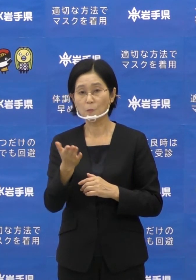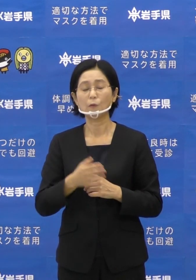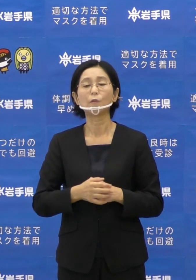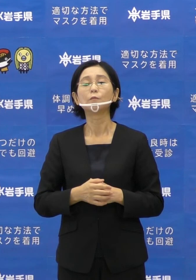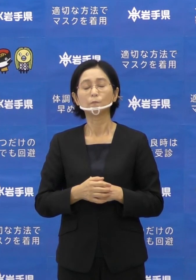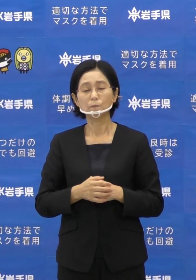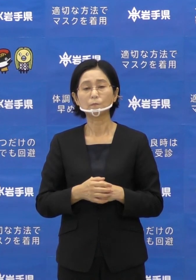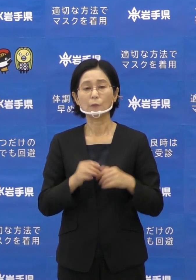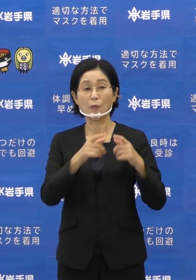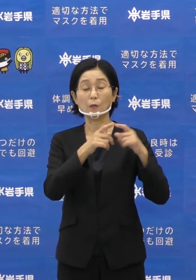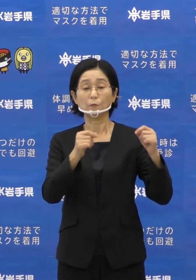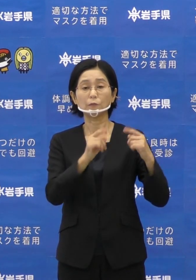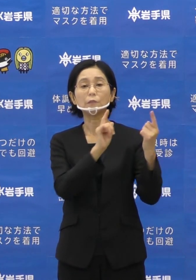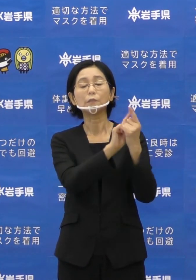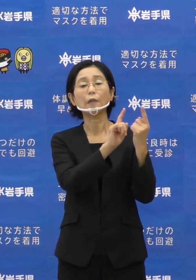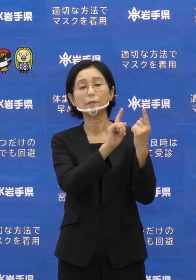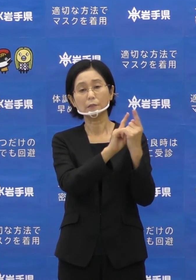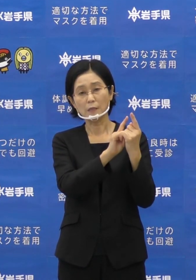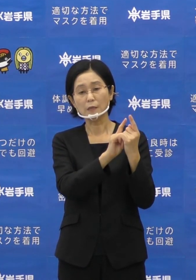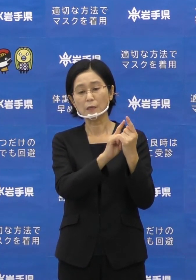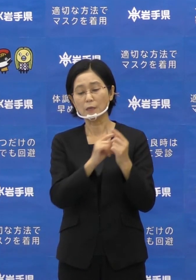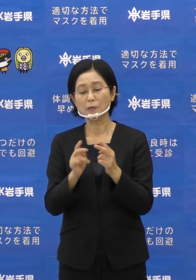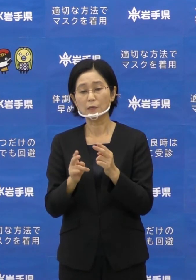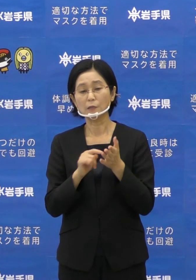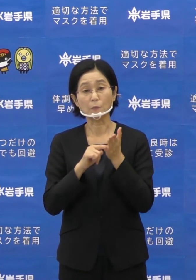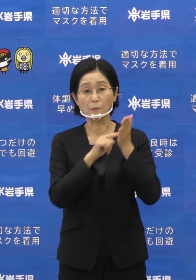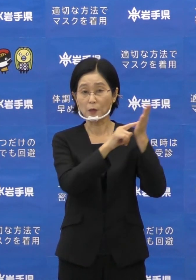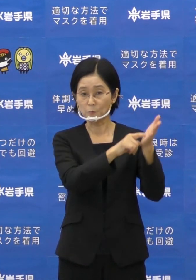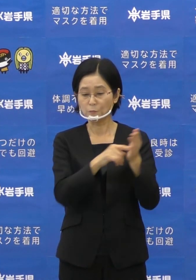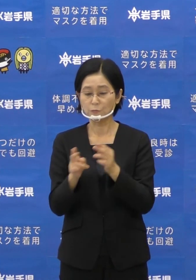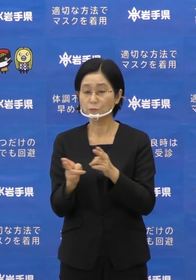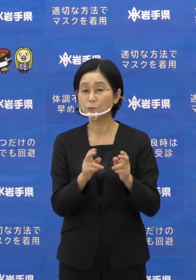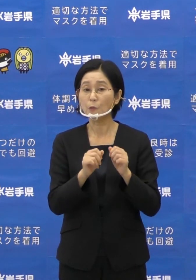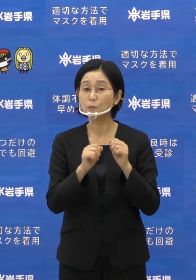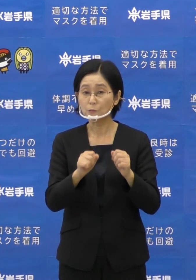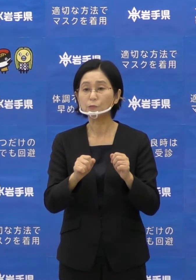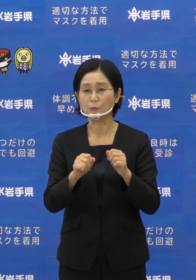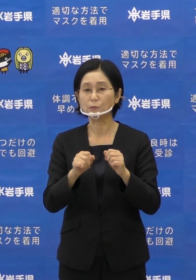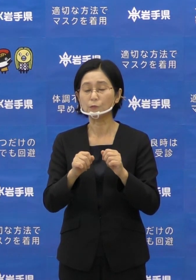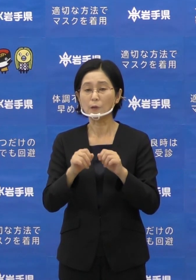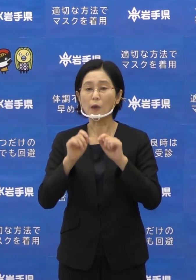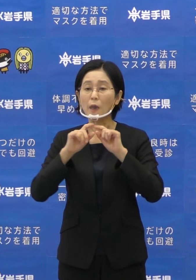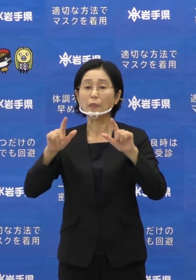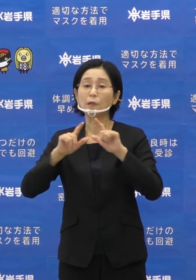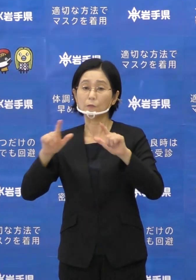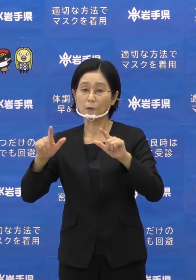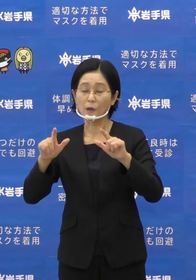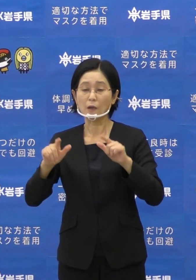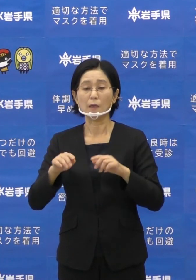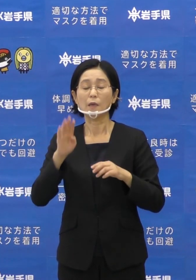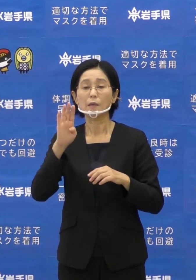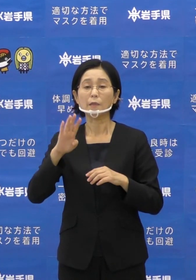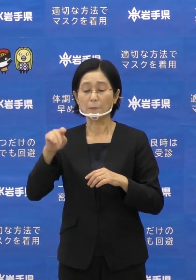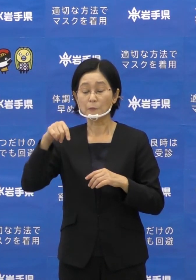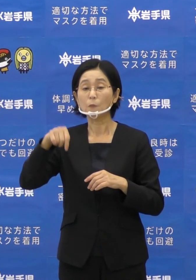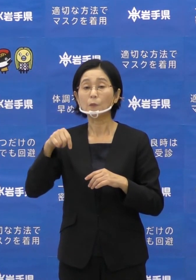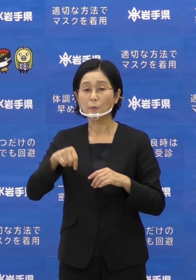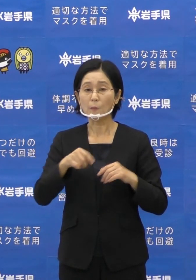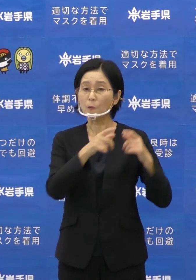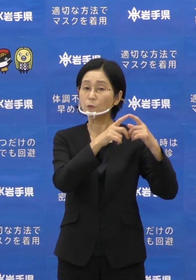対して準備に着手というアナウンスをしたことは、県と国が連携しながら岩手